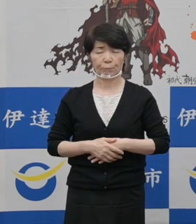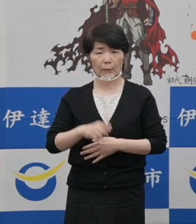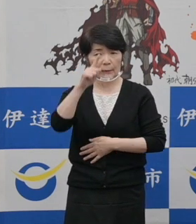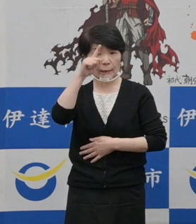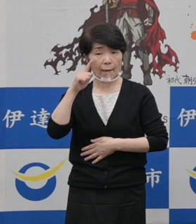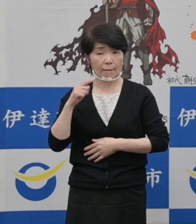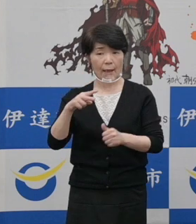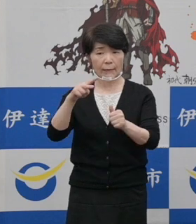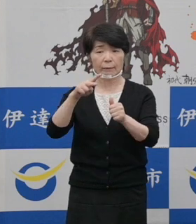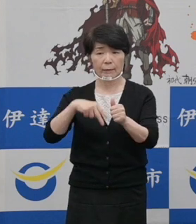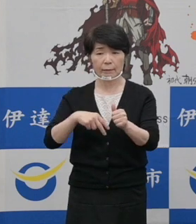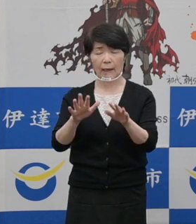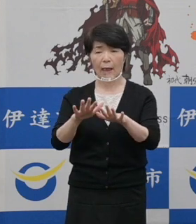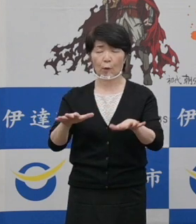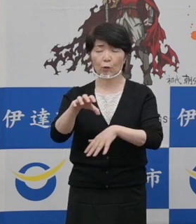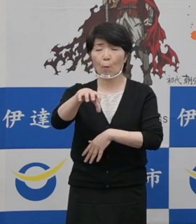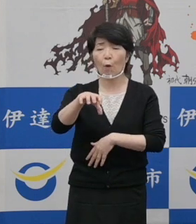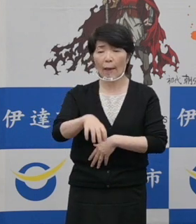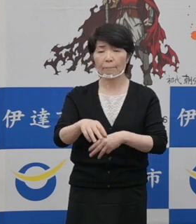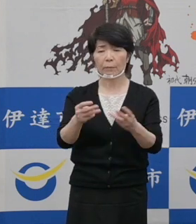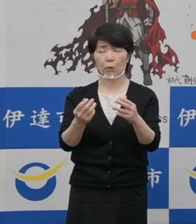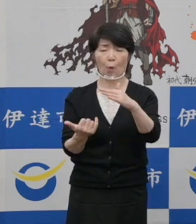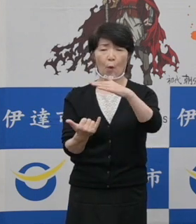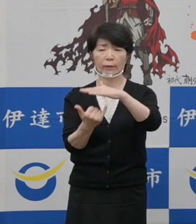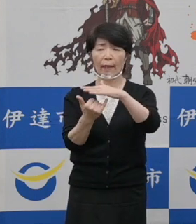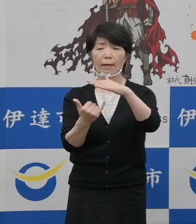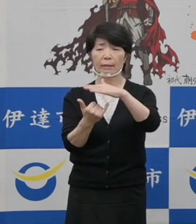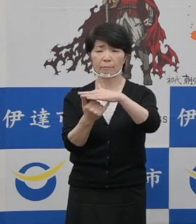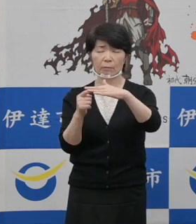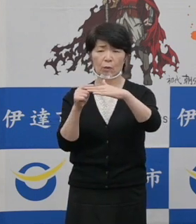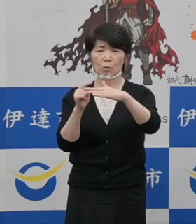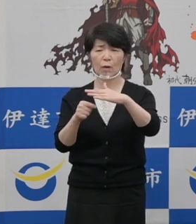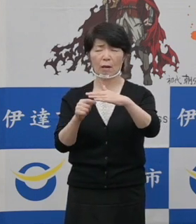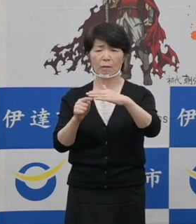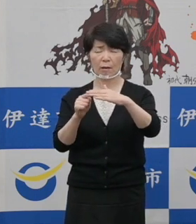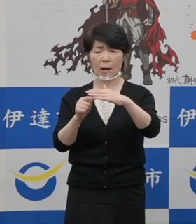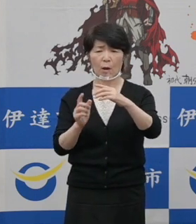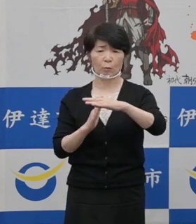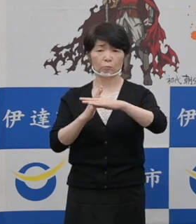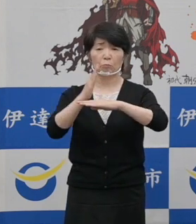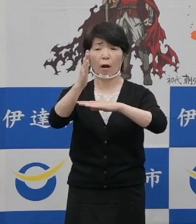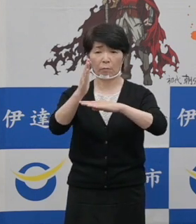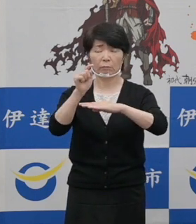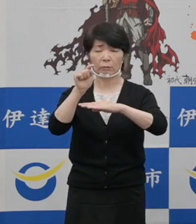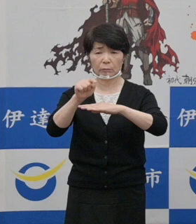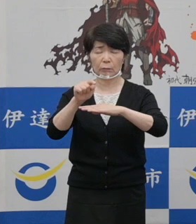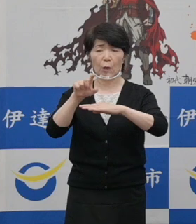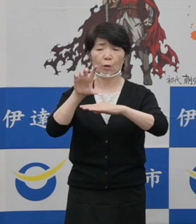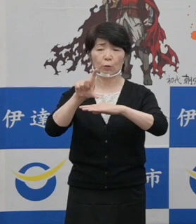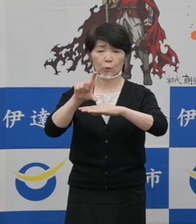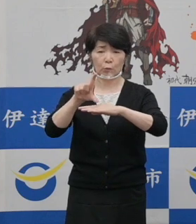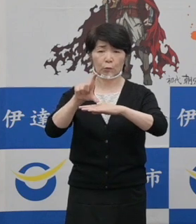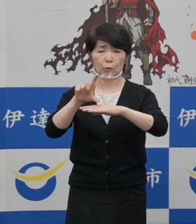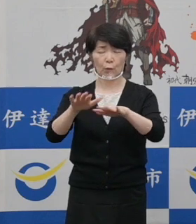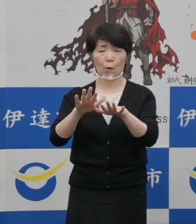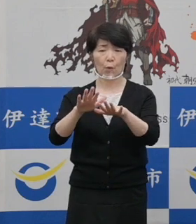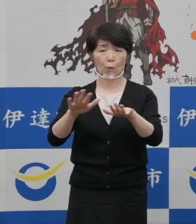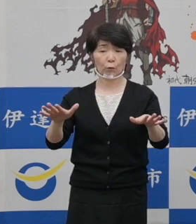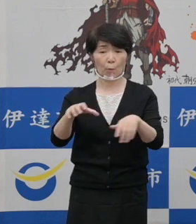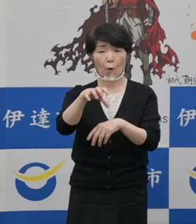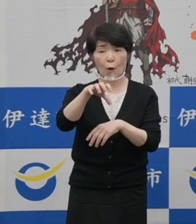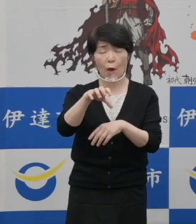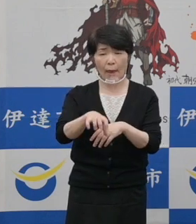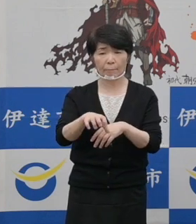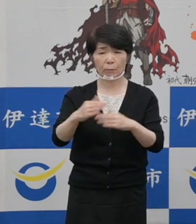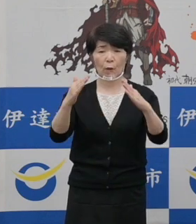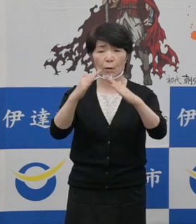認定こども園の定員増を行うにあたりまして、伊達こども園の園舎の増